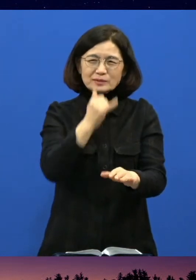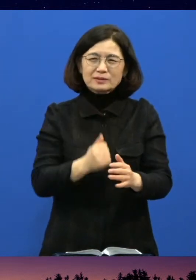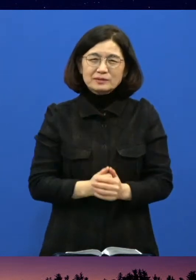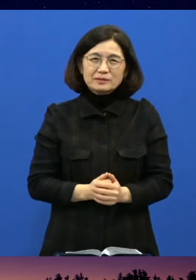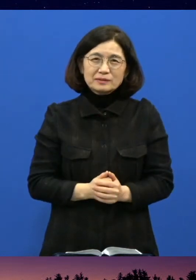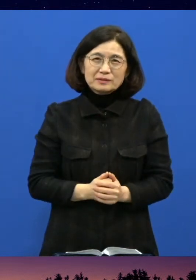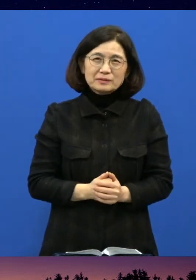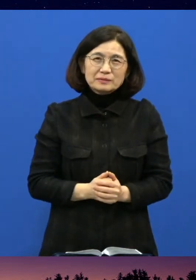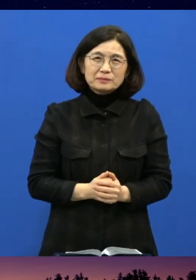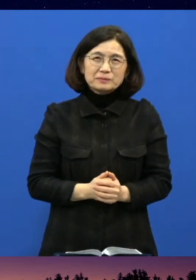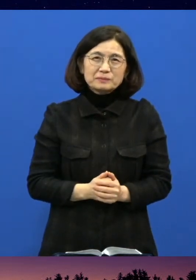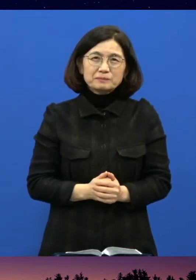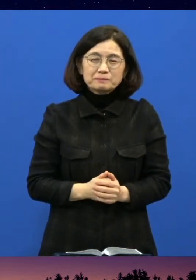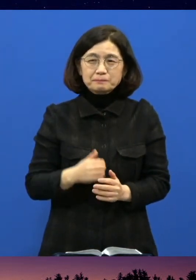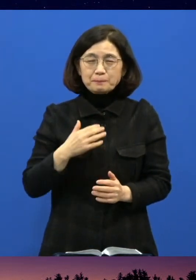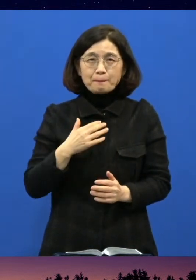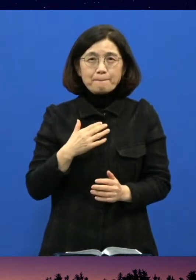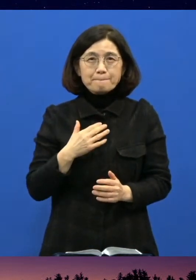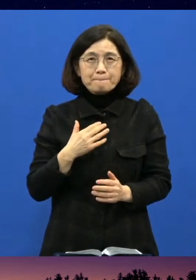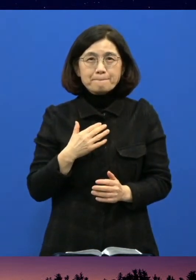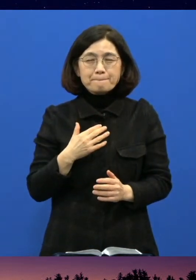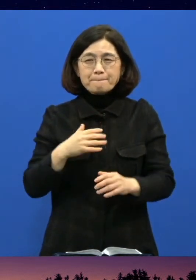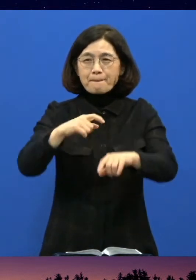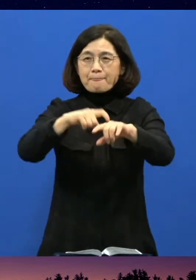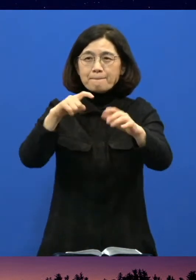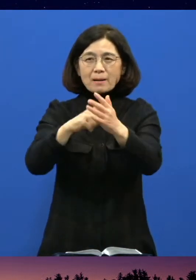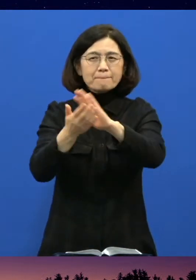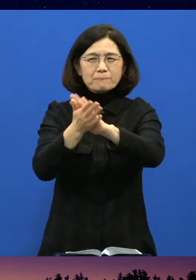그래서 저도 마음 안 바꿔도.